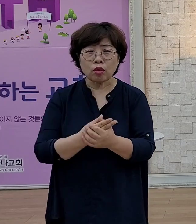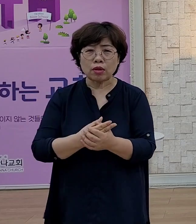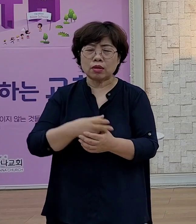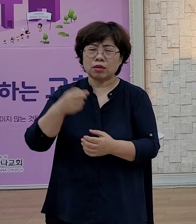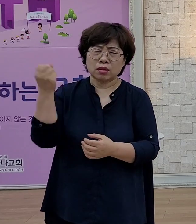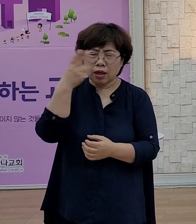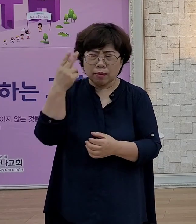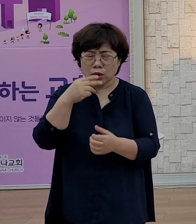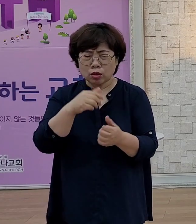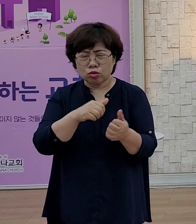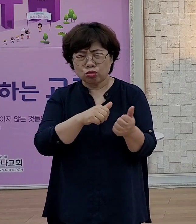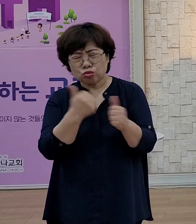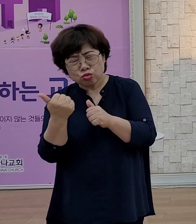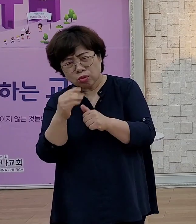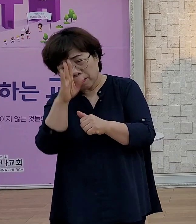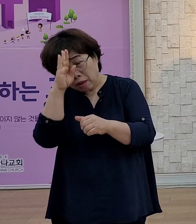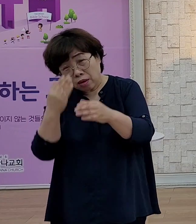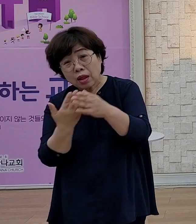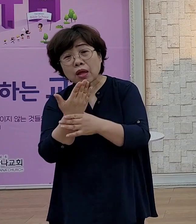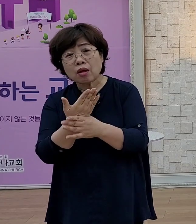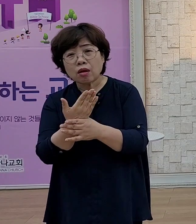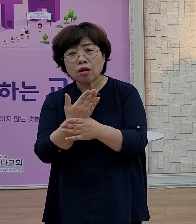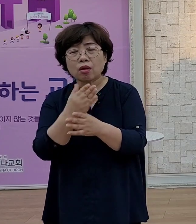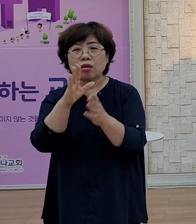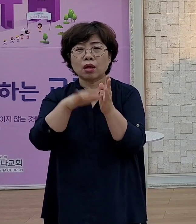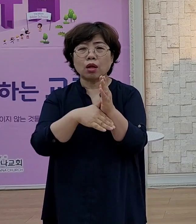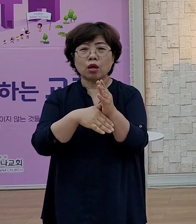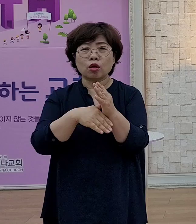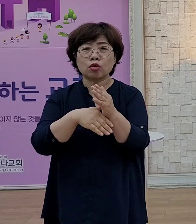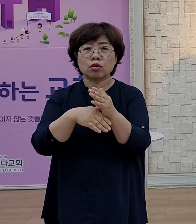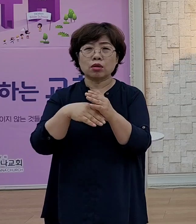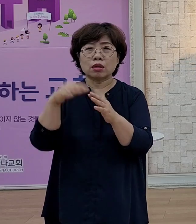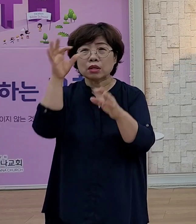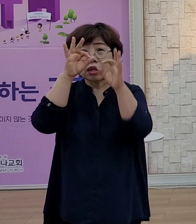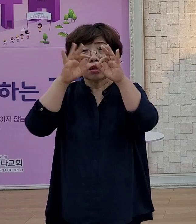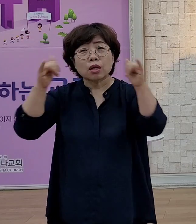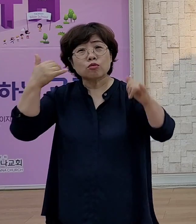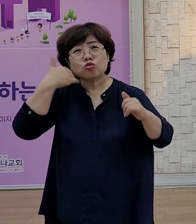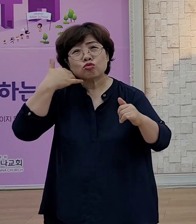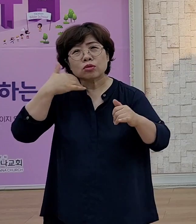갑자기 사형 선고를 받았어. 그럴 때 우리가 어떻게 합니까? 누굴 찾아요? 하나님 찾죠.